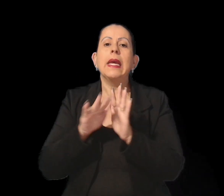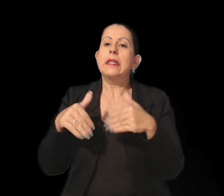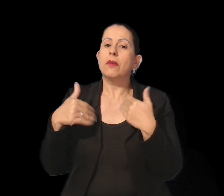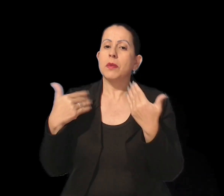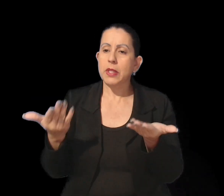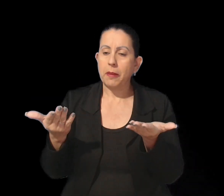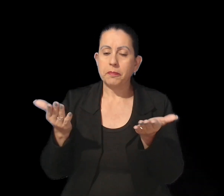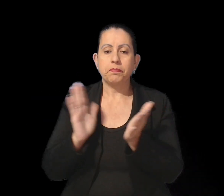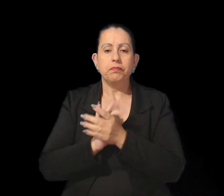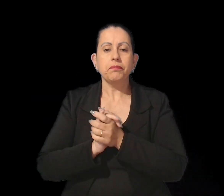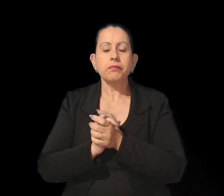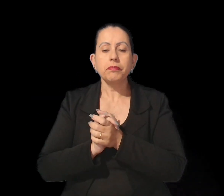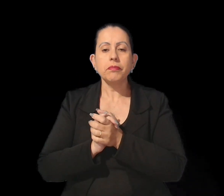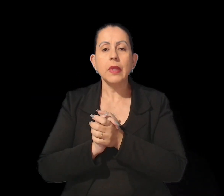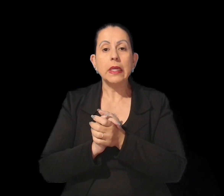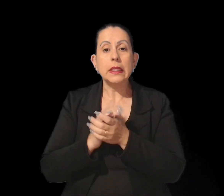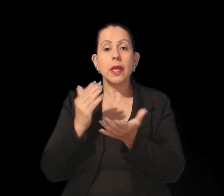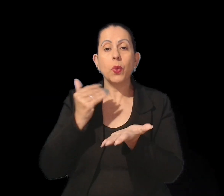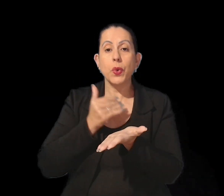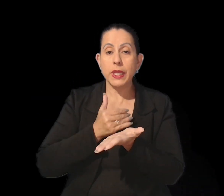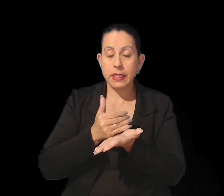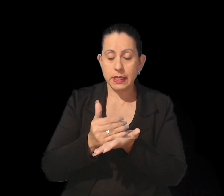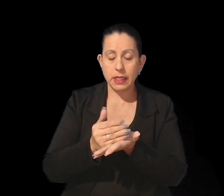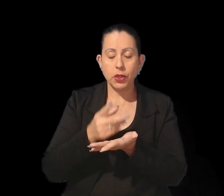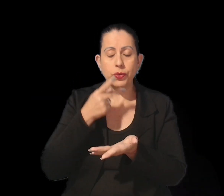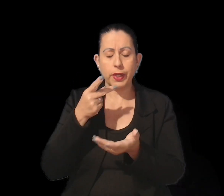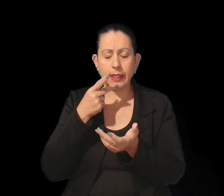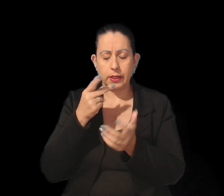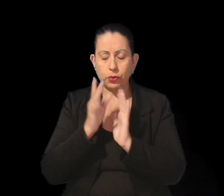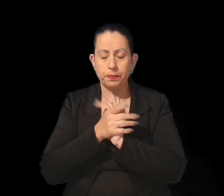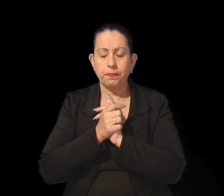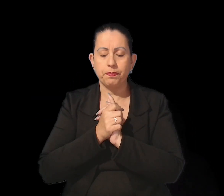Então vamos lá. Então eu inicio falando: